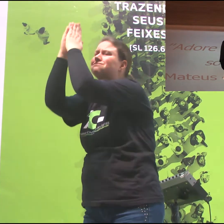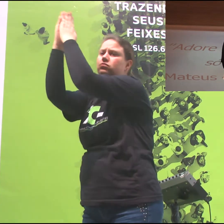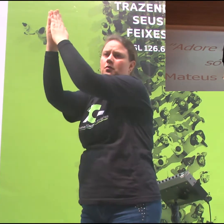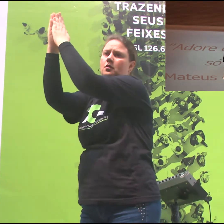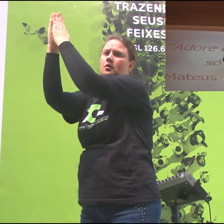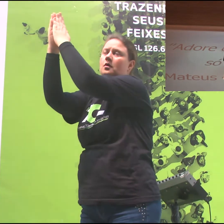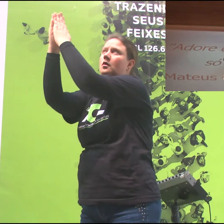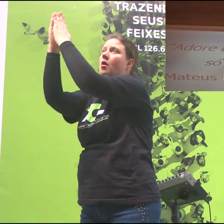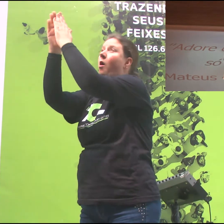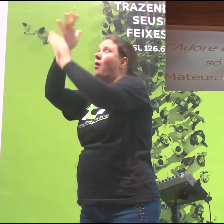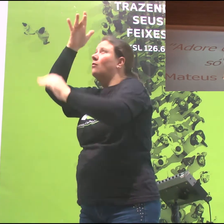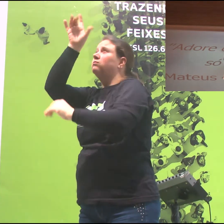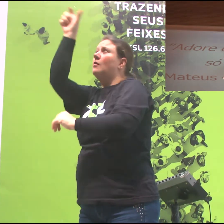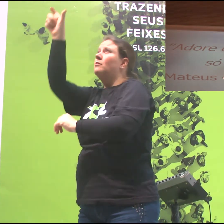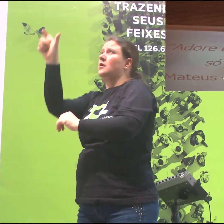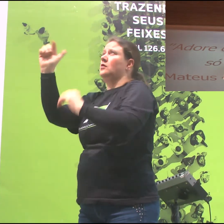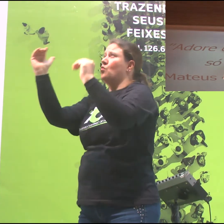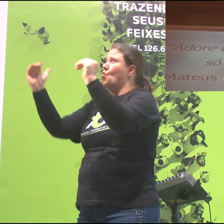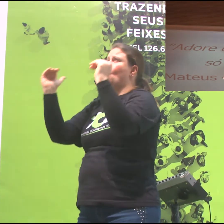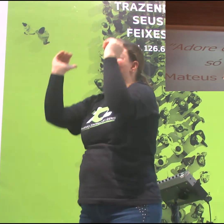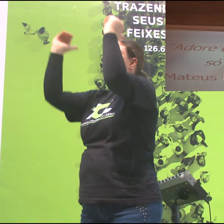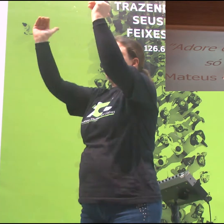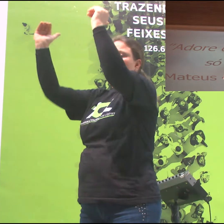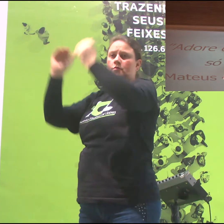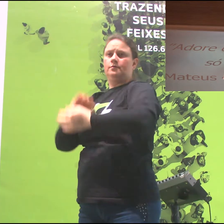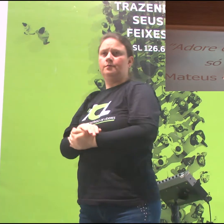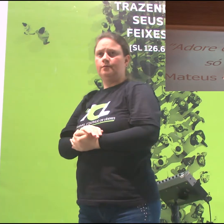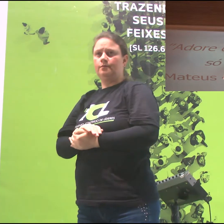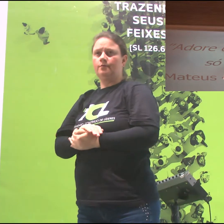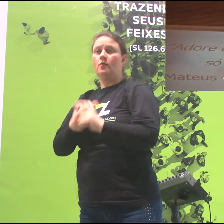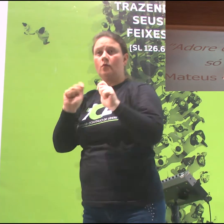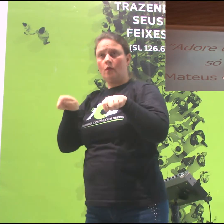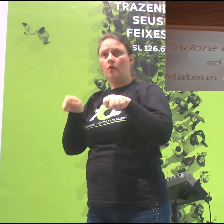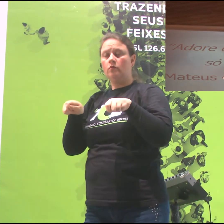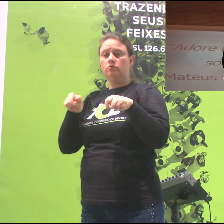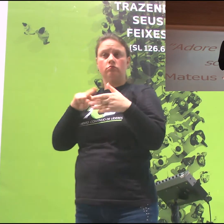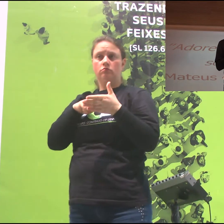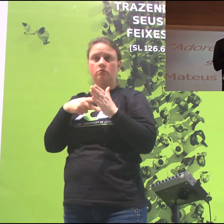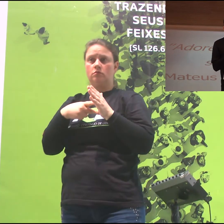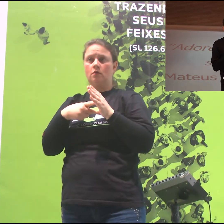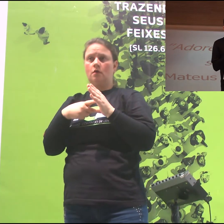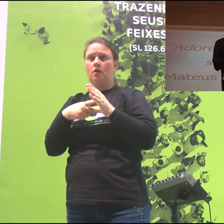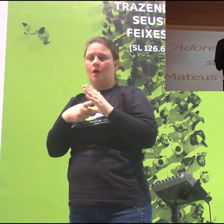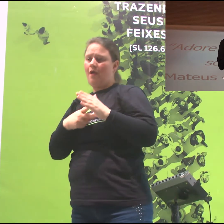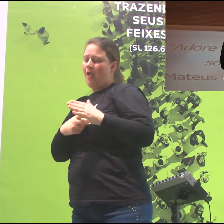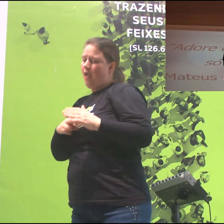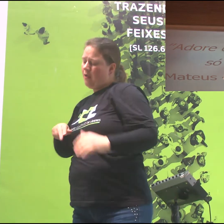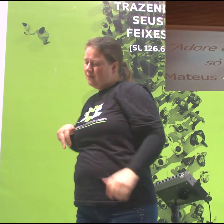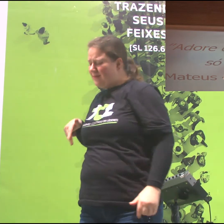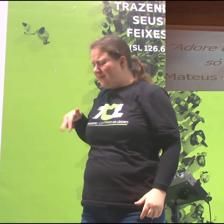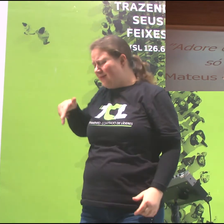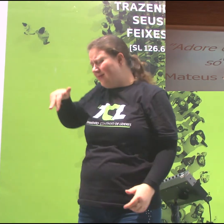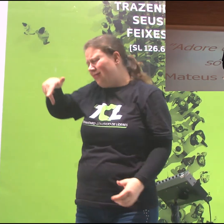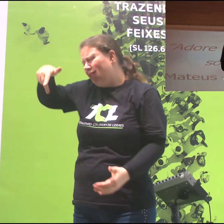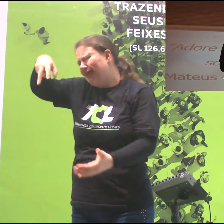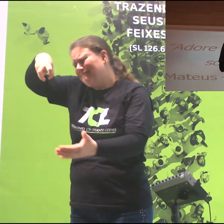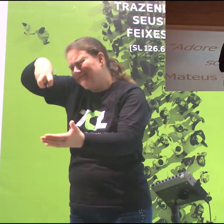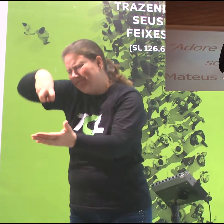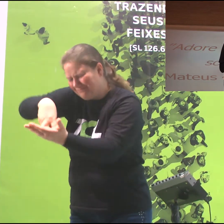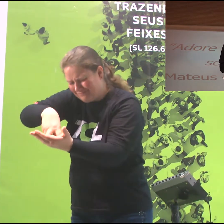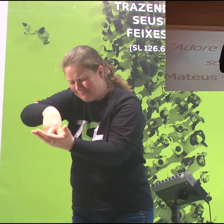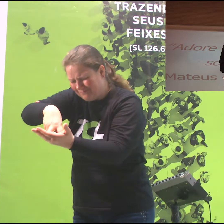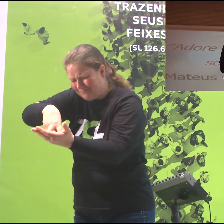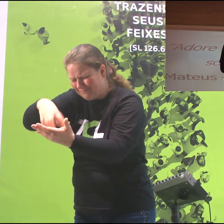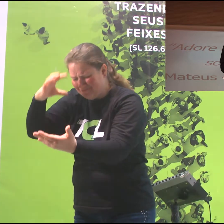posição superior, que poderia ser traduzido de uma forma mais crente, cair de joelhos e tocar o chão